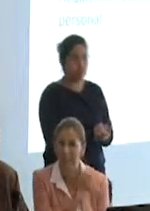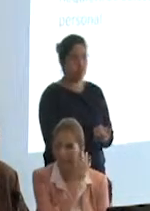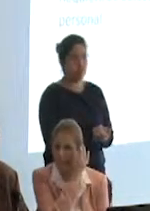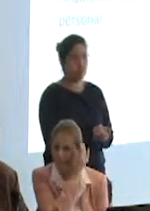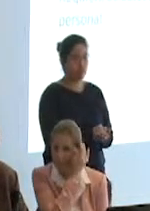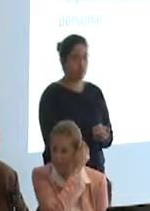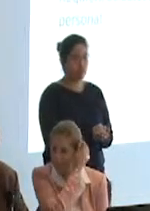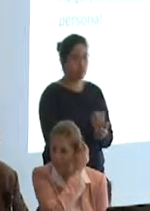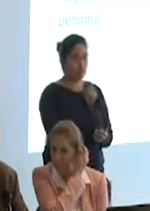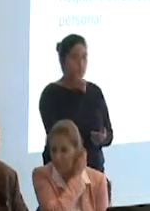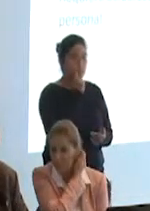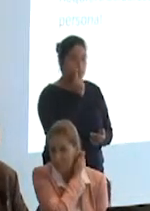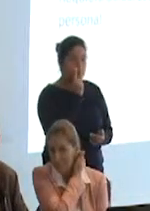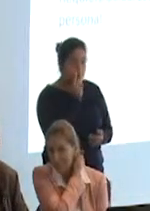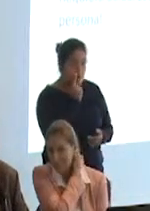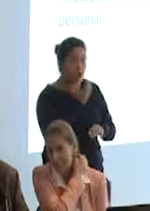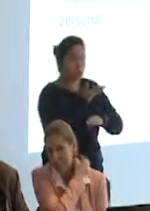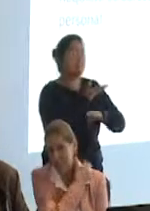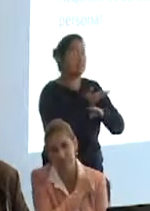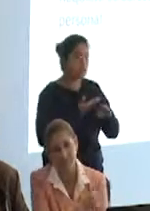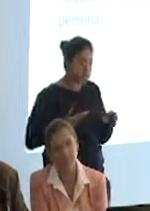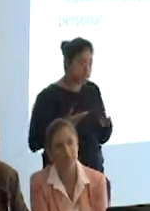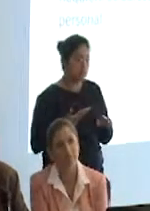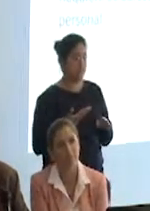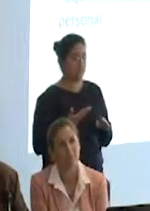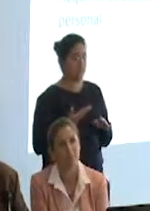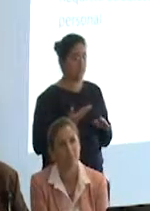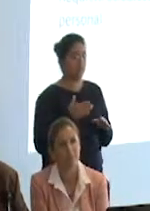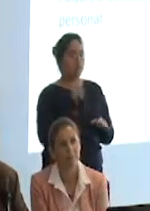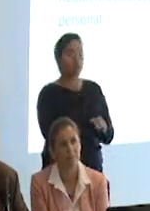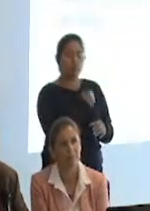Pero cree que si los padres piden